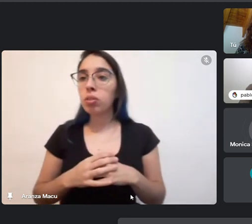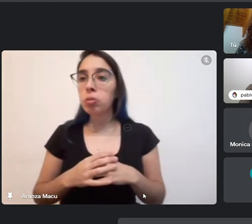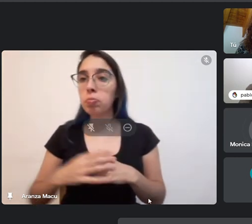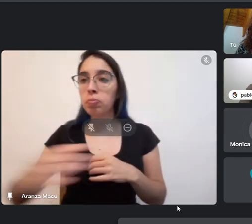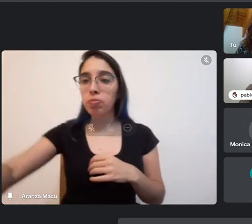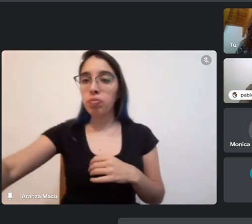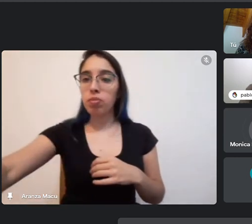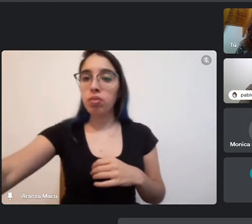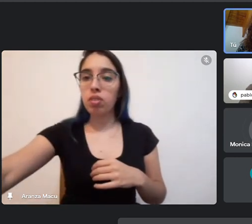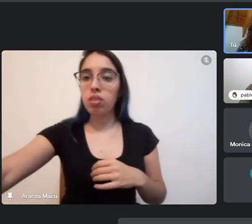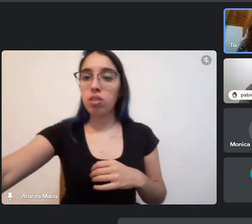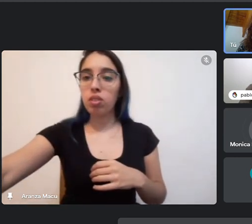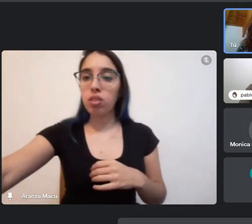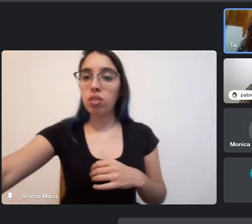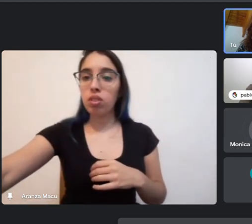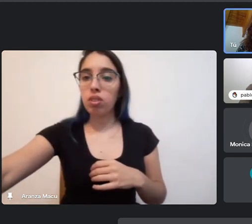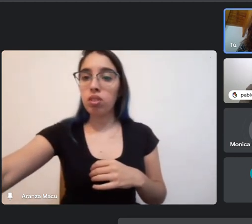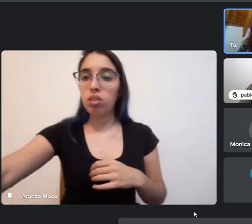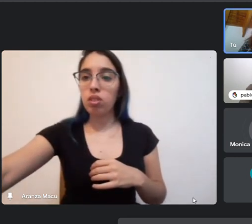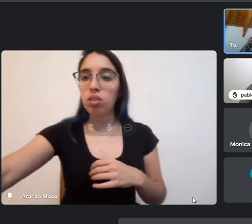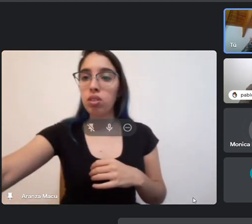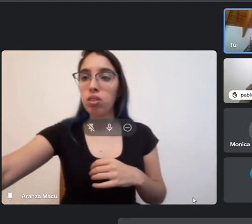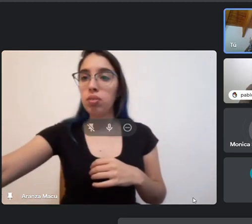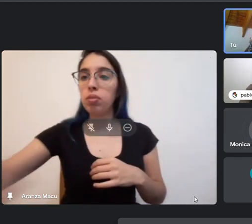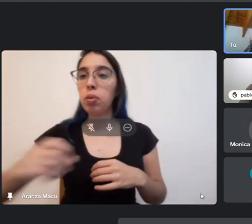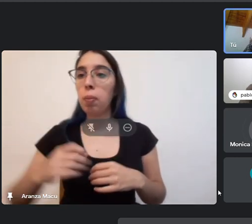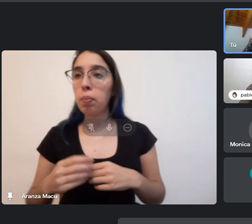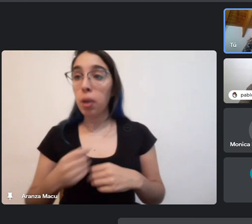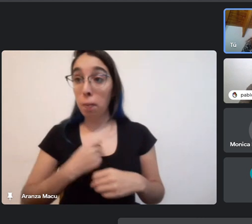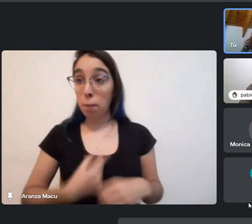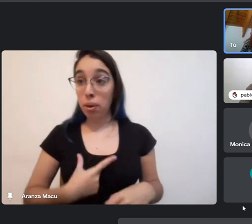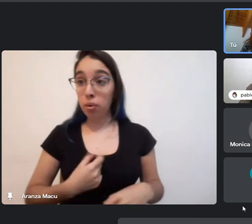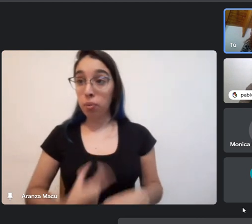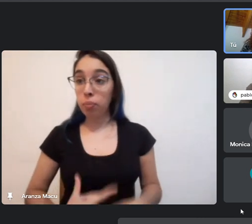Sí. Pablo, no sé qué preguntó.